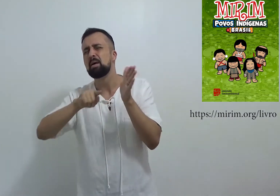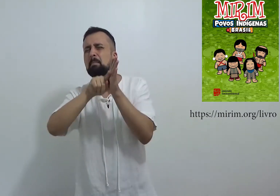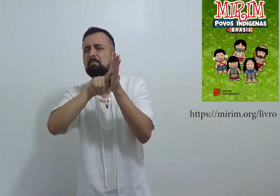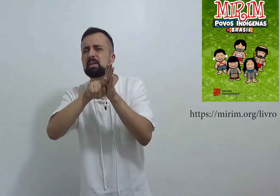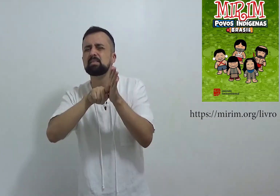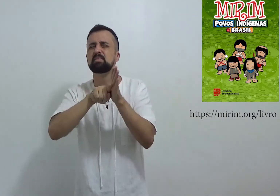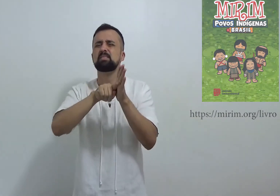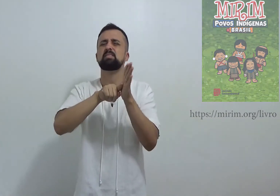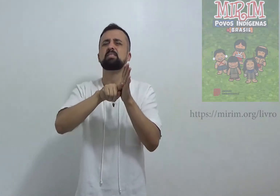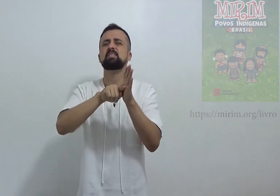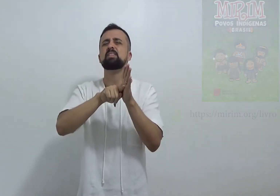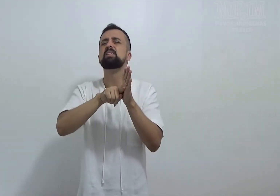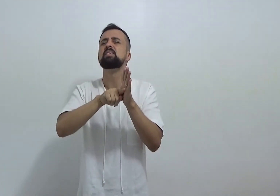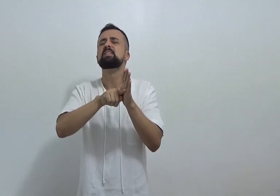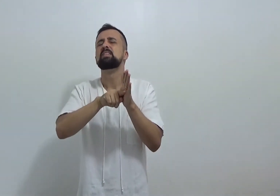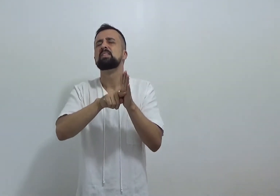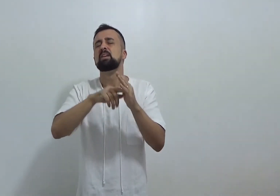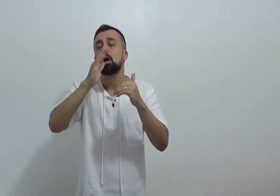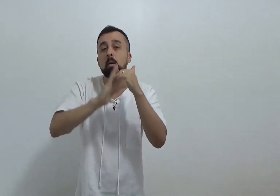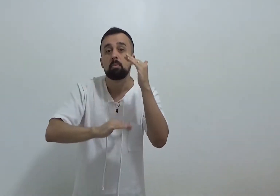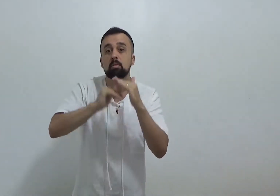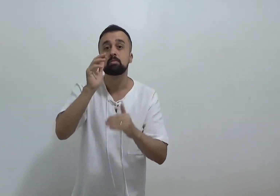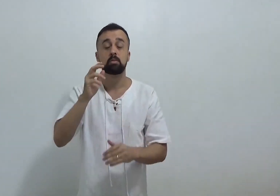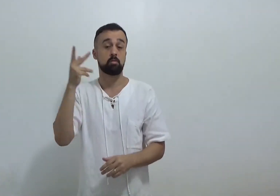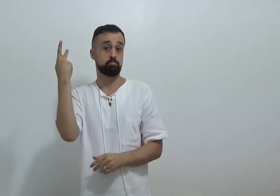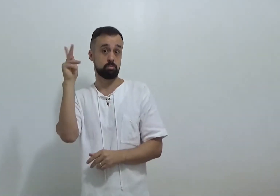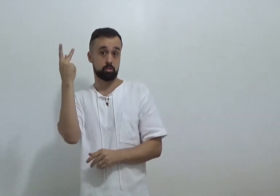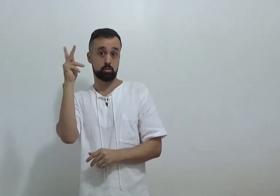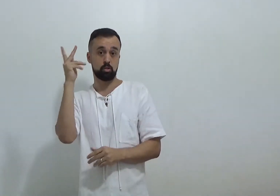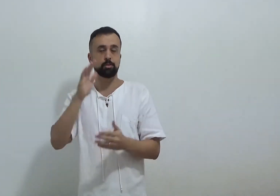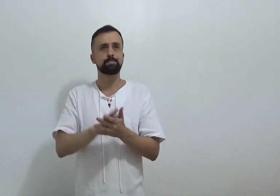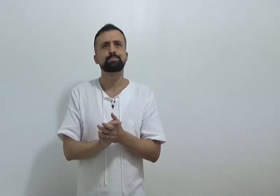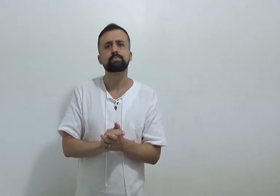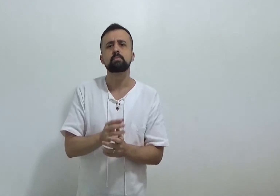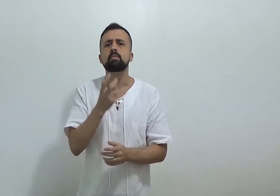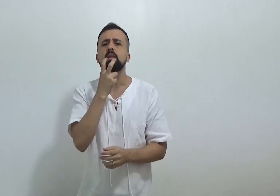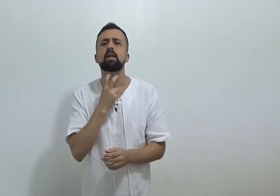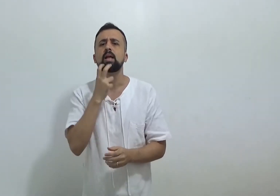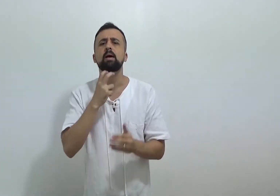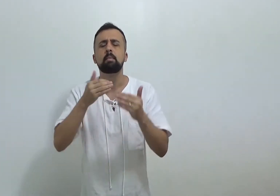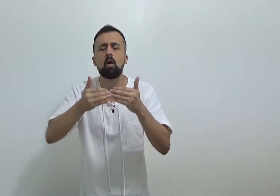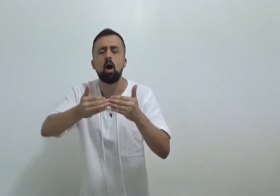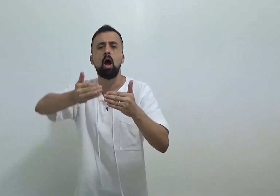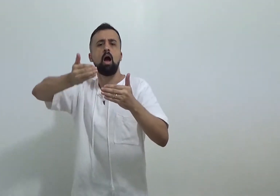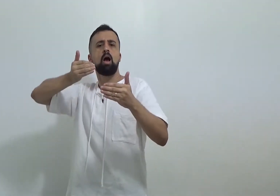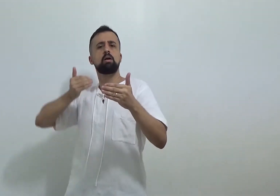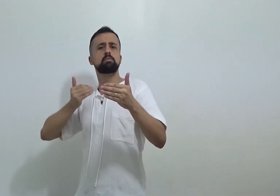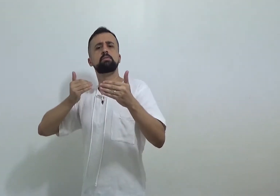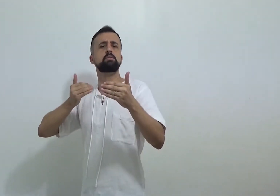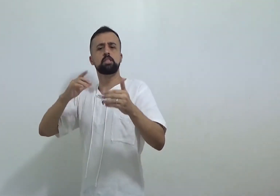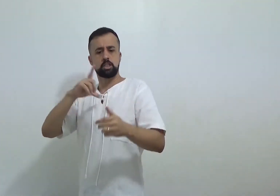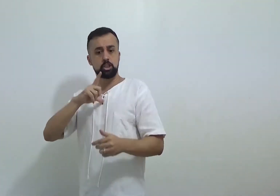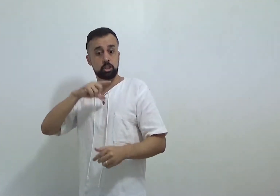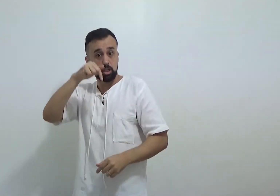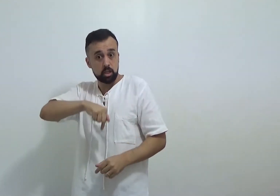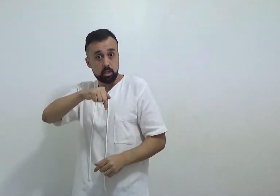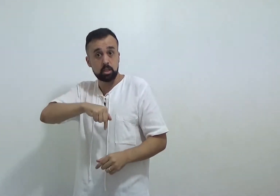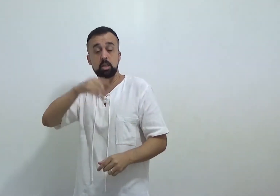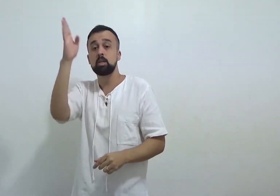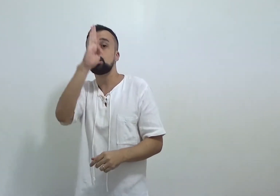Segundo este livro, e em várias pesquisas de historiadores também, antes de Cabral,